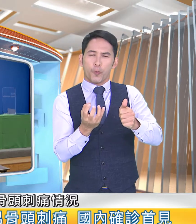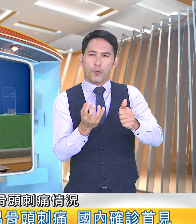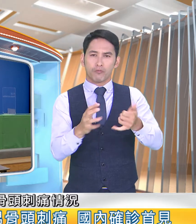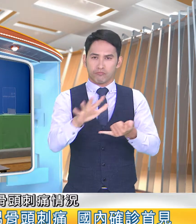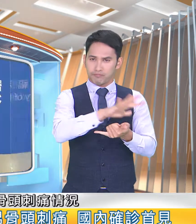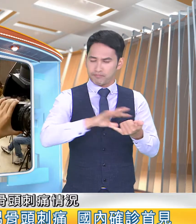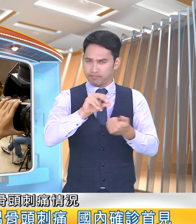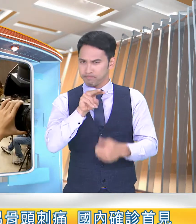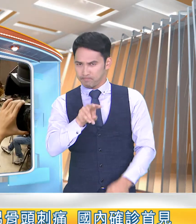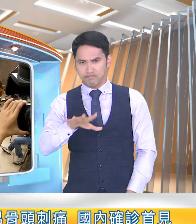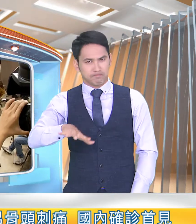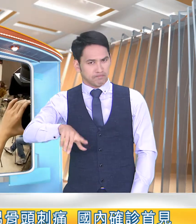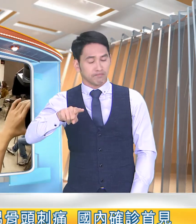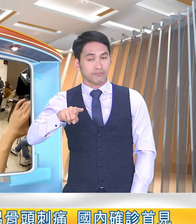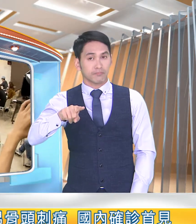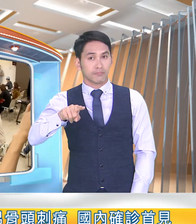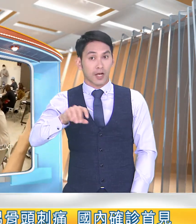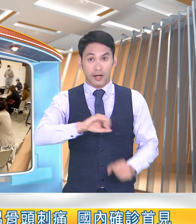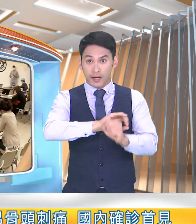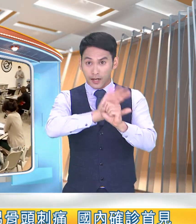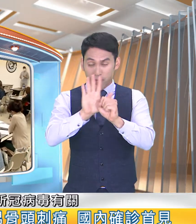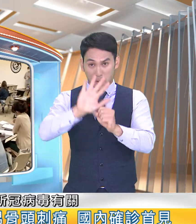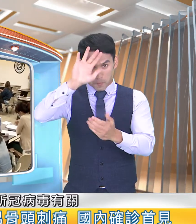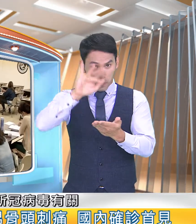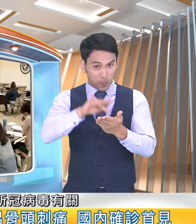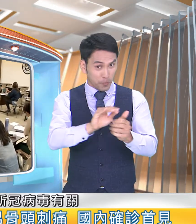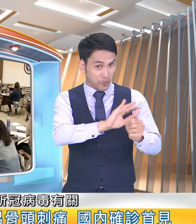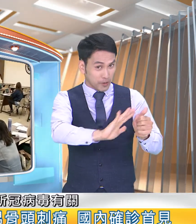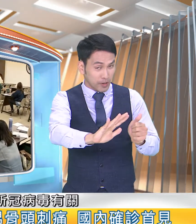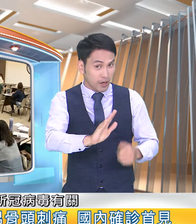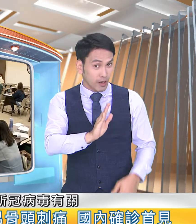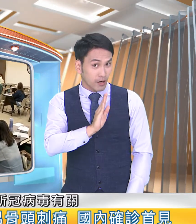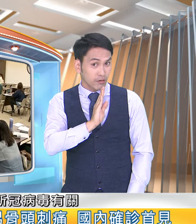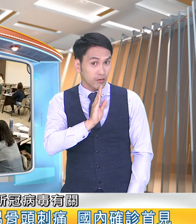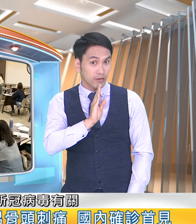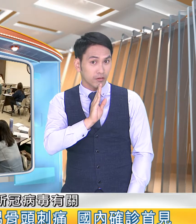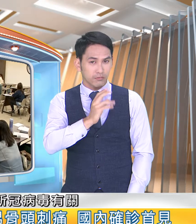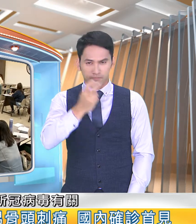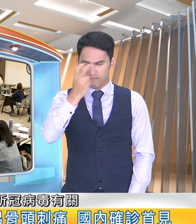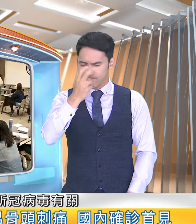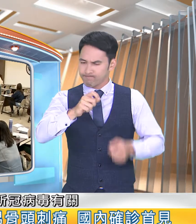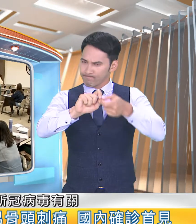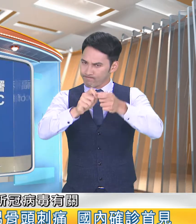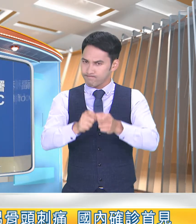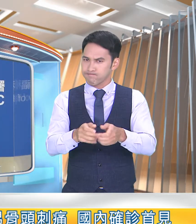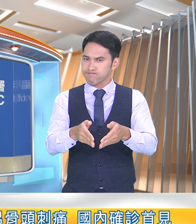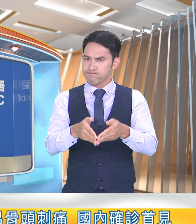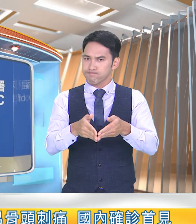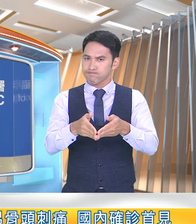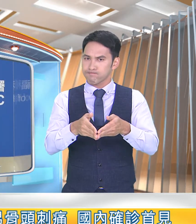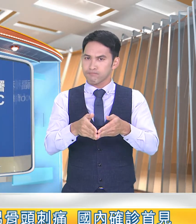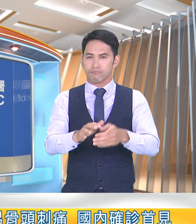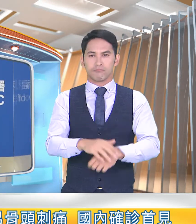况是国内首见，不过这是否和新冠病毒有关还有待确认。